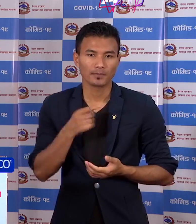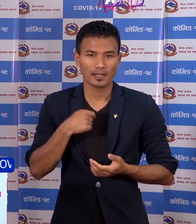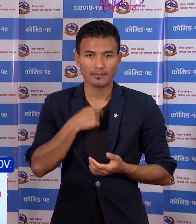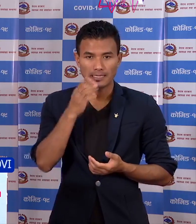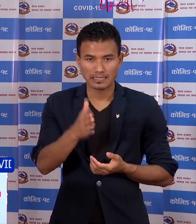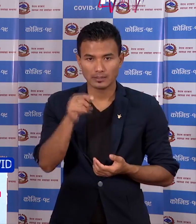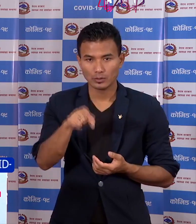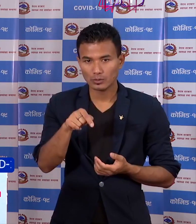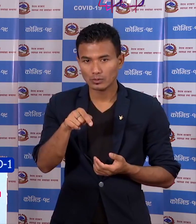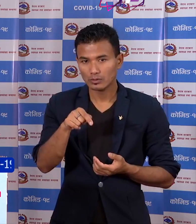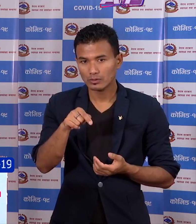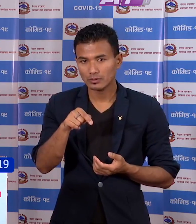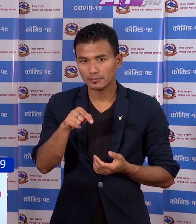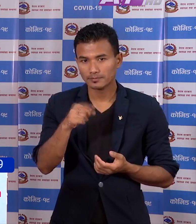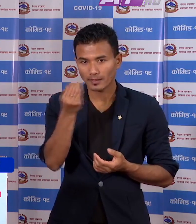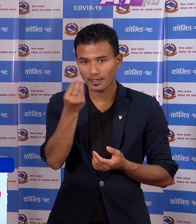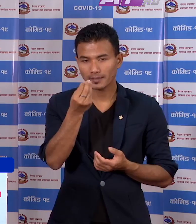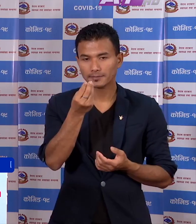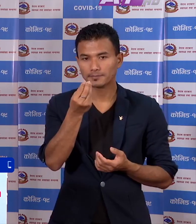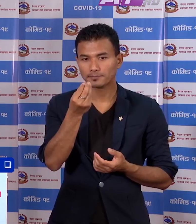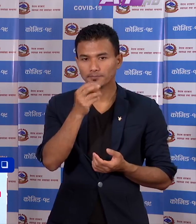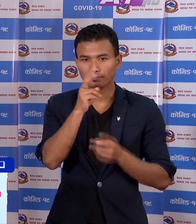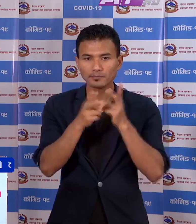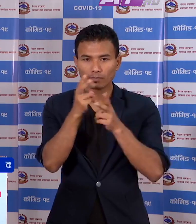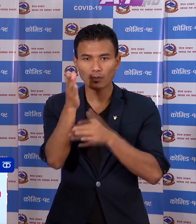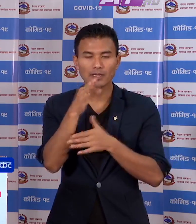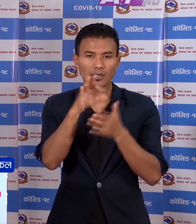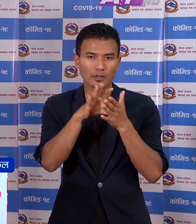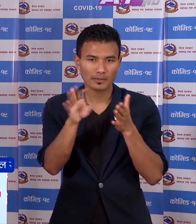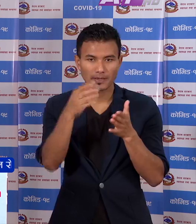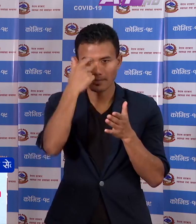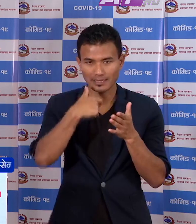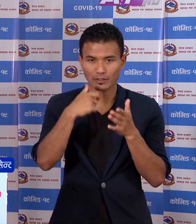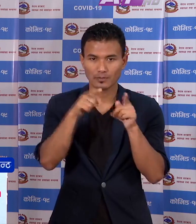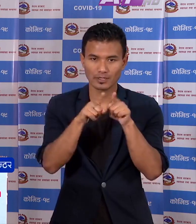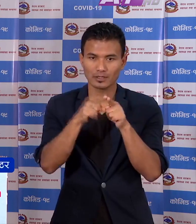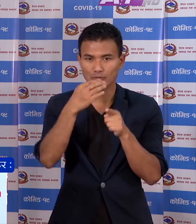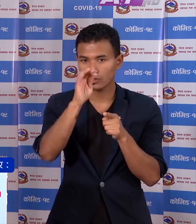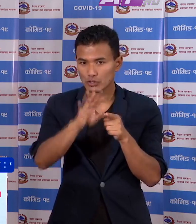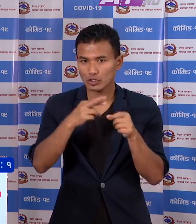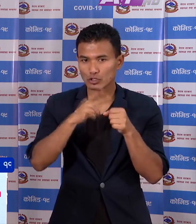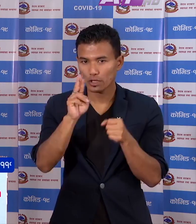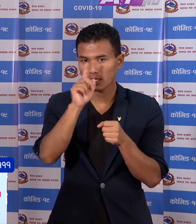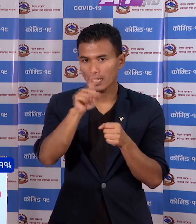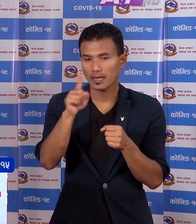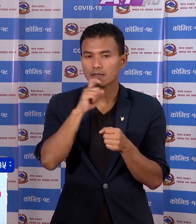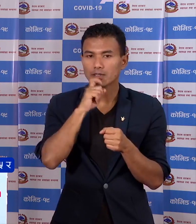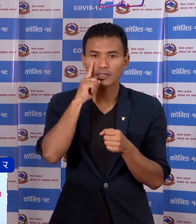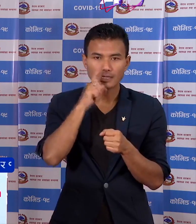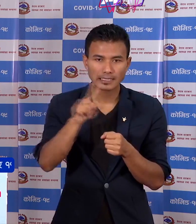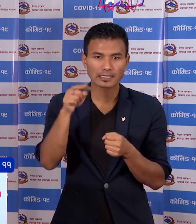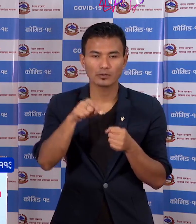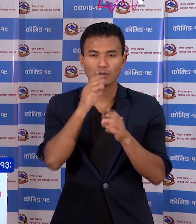हामिले यो अभुमेले केई कुरा वंत्रालेको तर्फाटा नि वेक्तिकत पनी उनसाच्छा चहित्र एगहार देखी